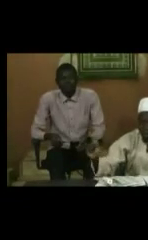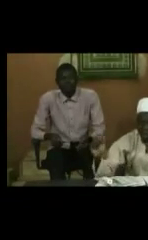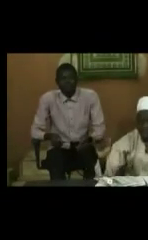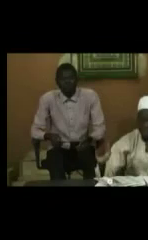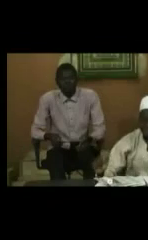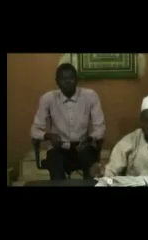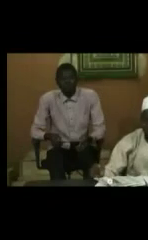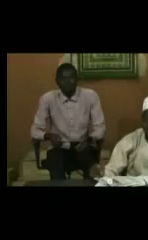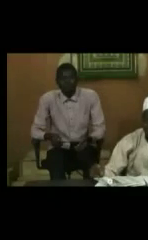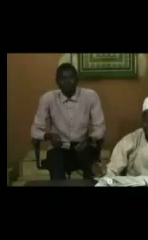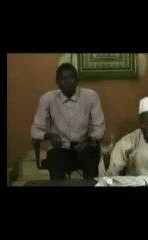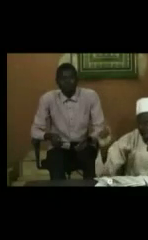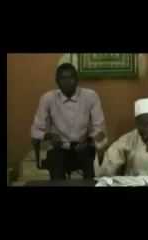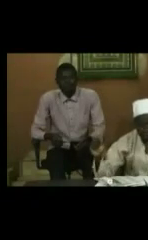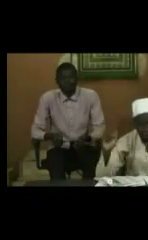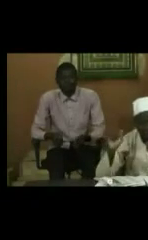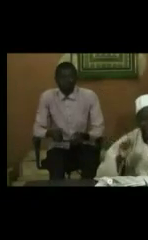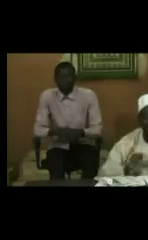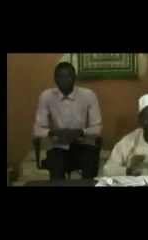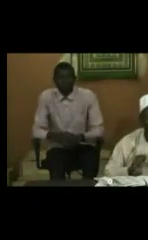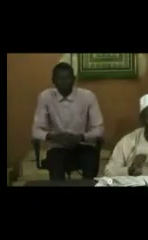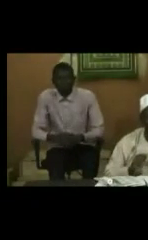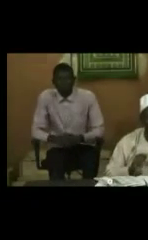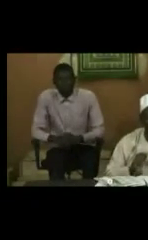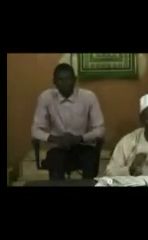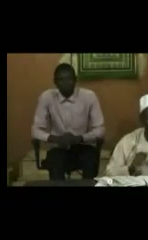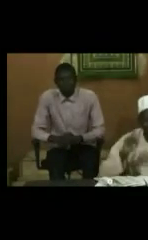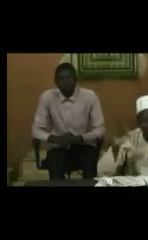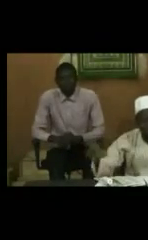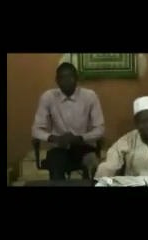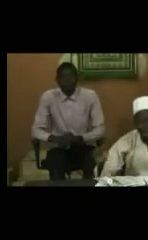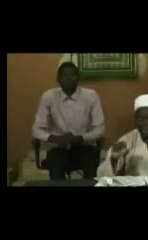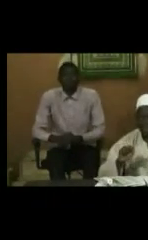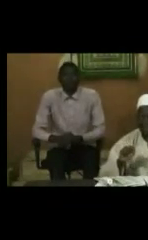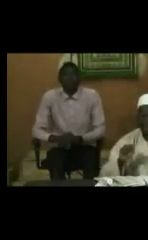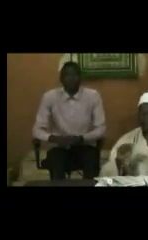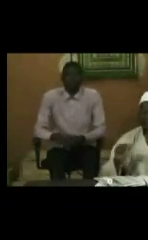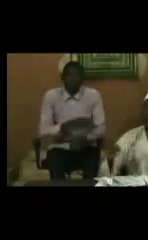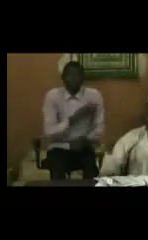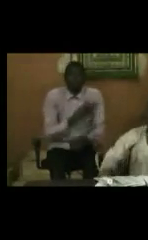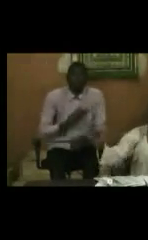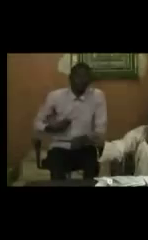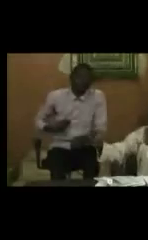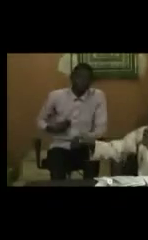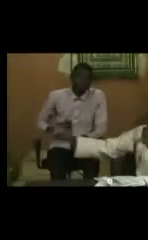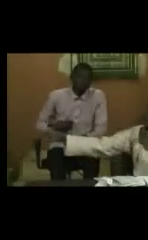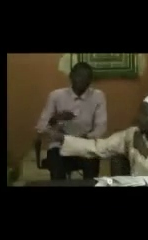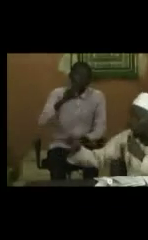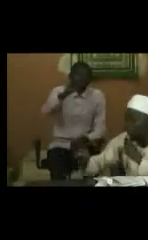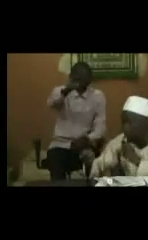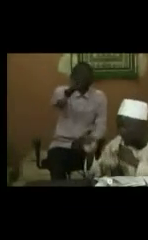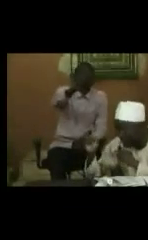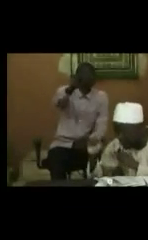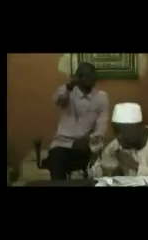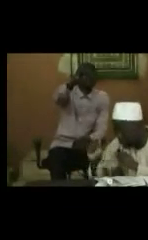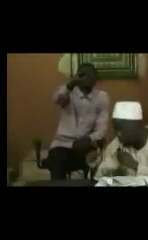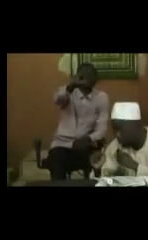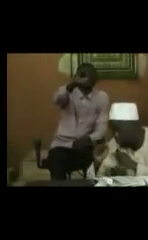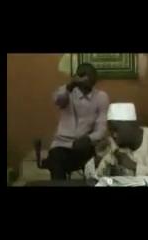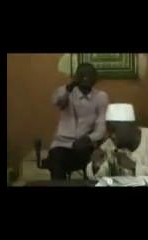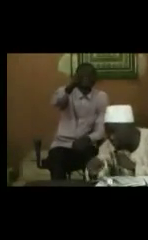ẹkùn ni kìnìún ni ìkòkò ni ọwọ́ ṣe ń wáyà ìkòkò ìwọ́gbẹ́ ti di